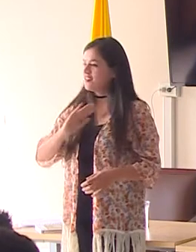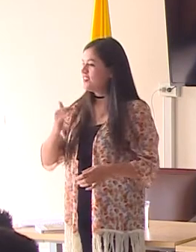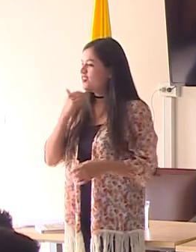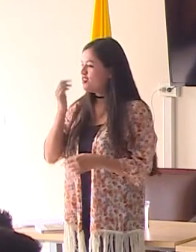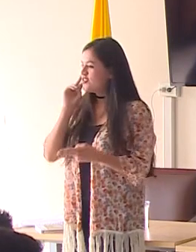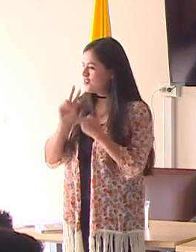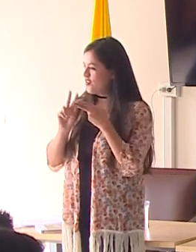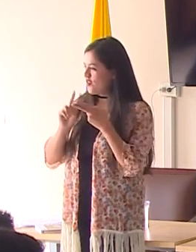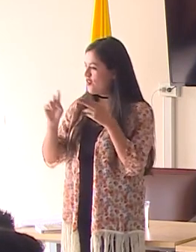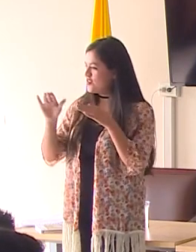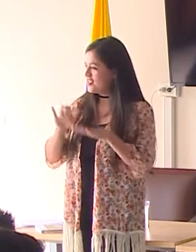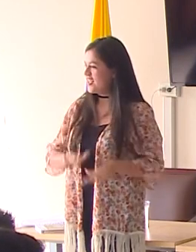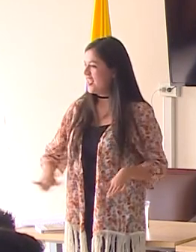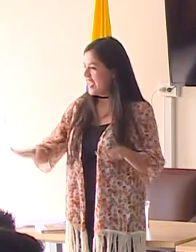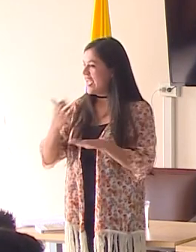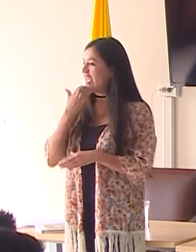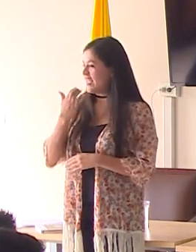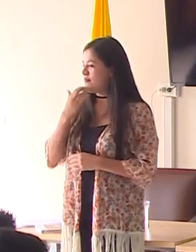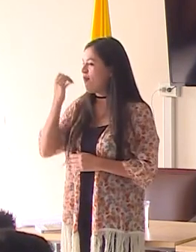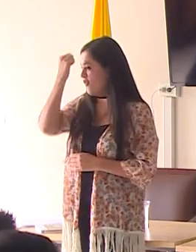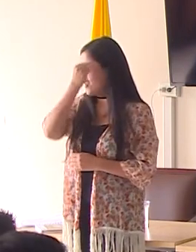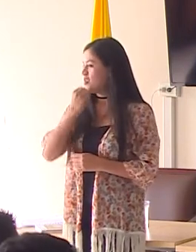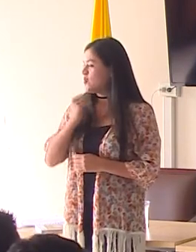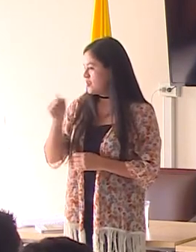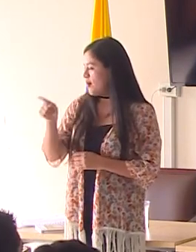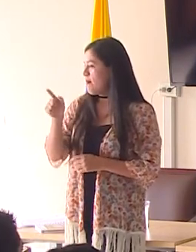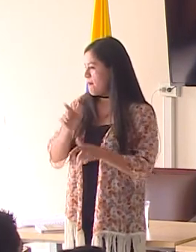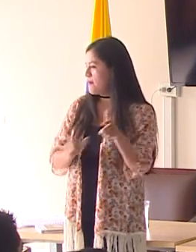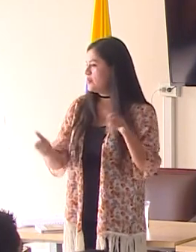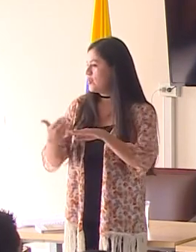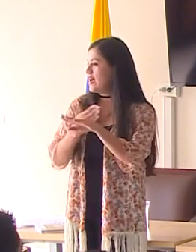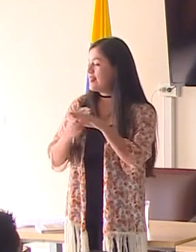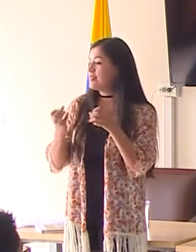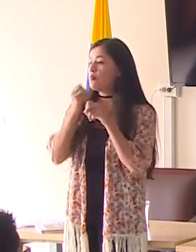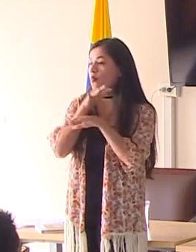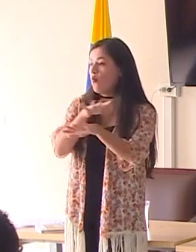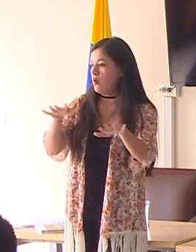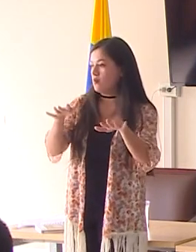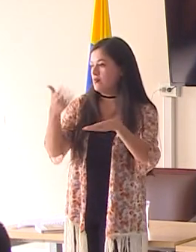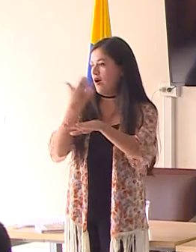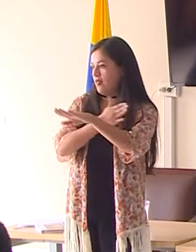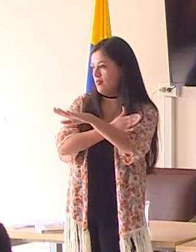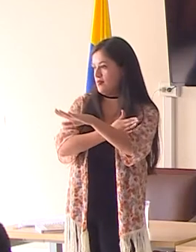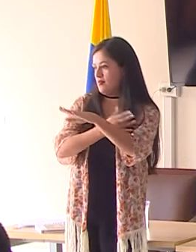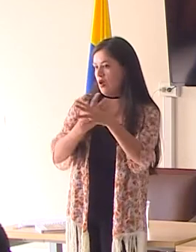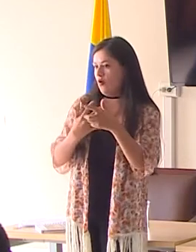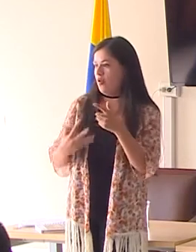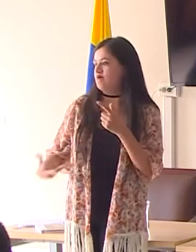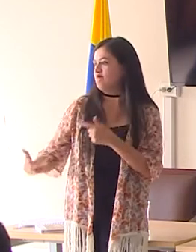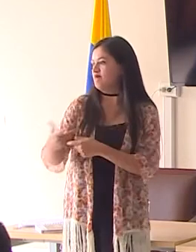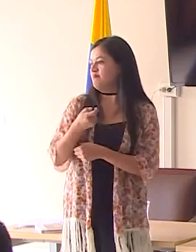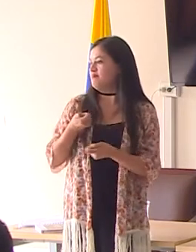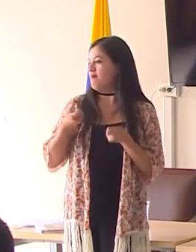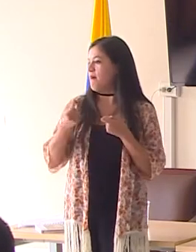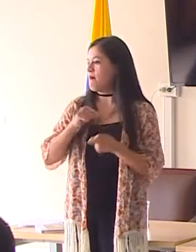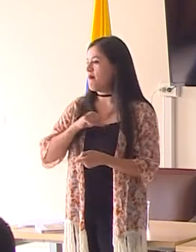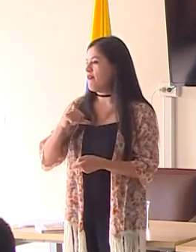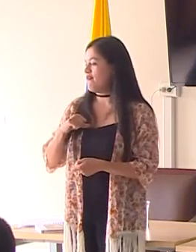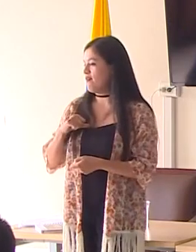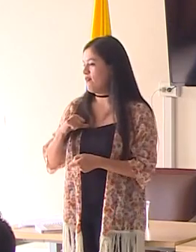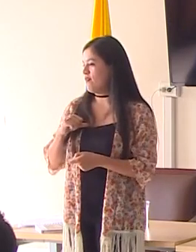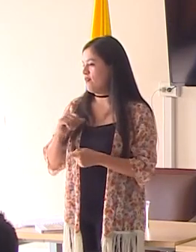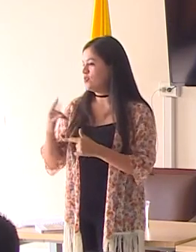de recursos públicos para que se conviertan finalmente en ganancia privada son subsidios que deberían ir a la vivienda